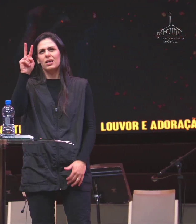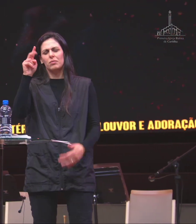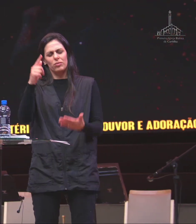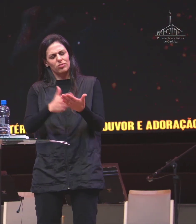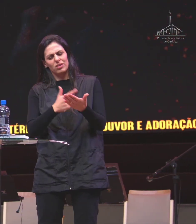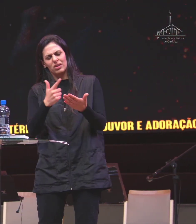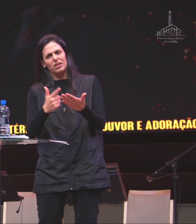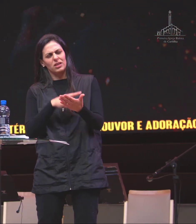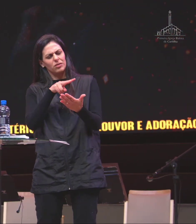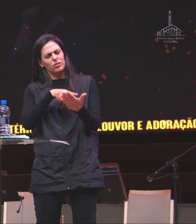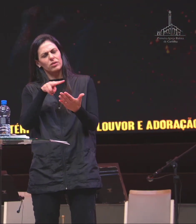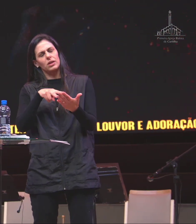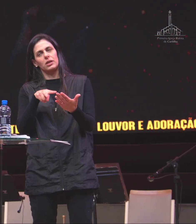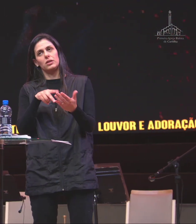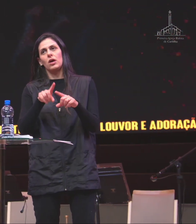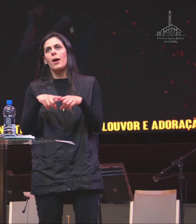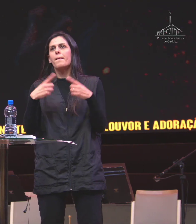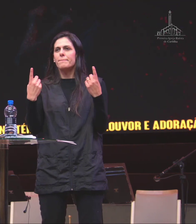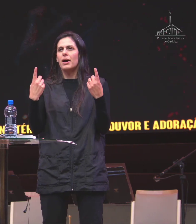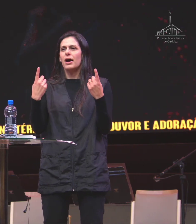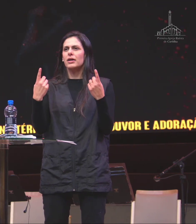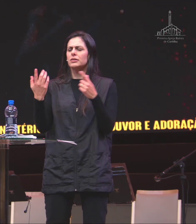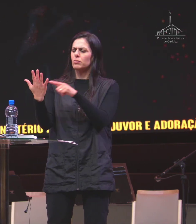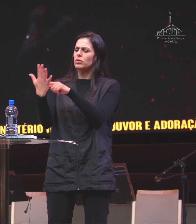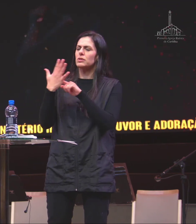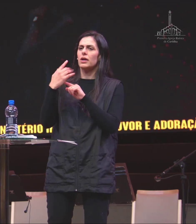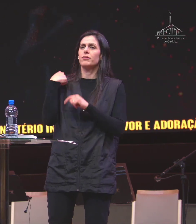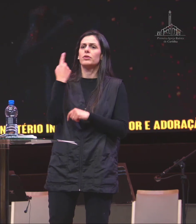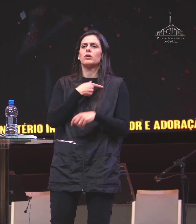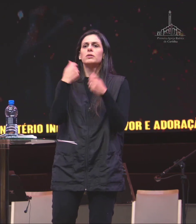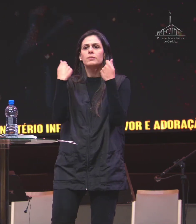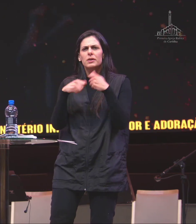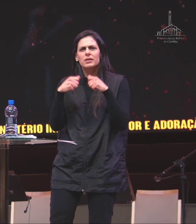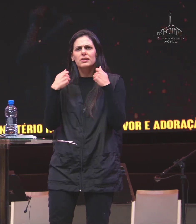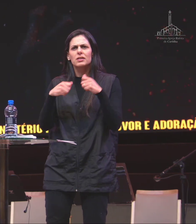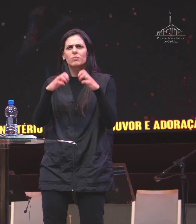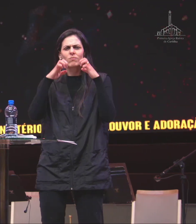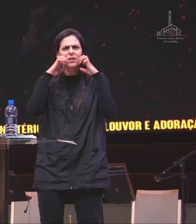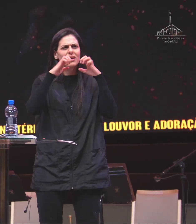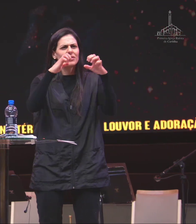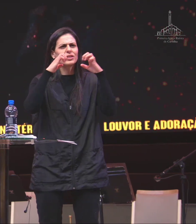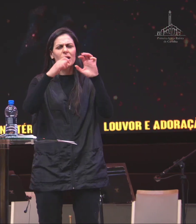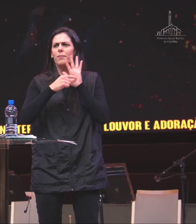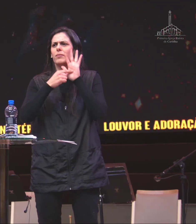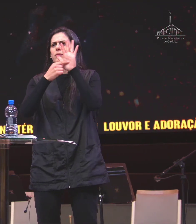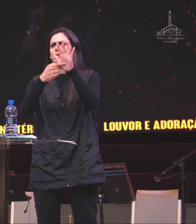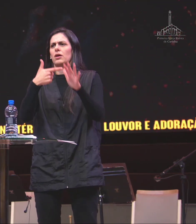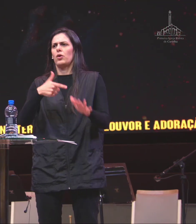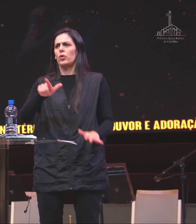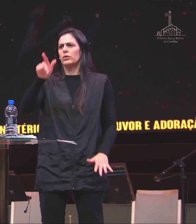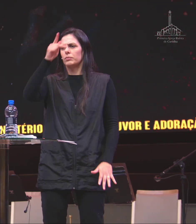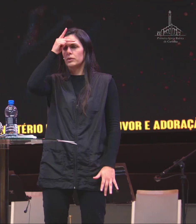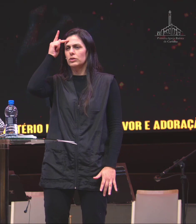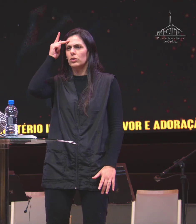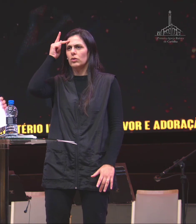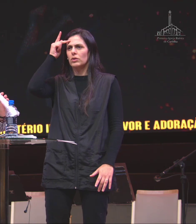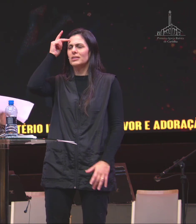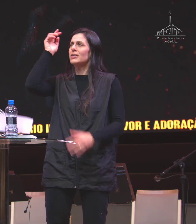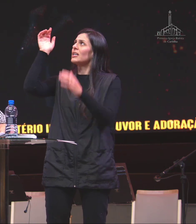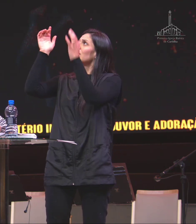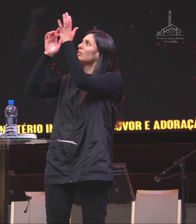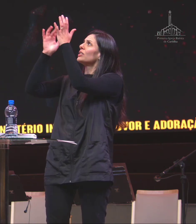desculpa e fala, eis-me aqui. Você precisa confiar que é Deus que vai fazer, é Deus que vai prover. Eu só penso assim,